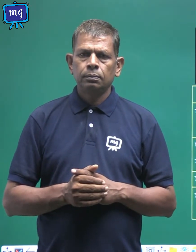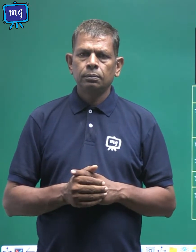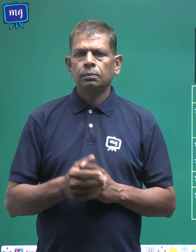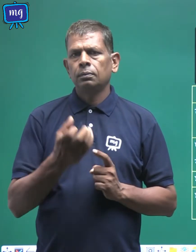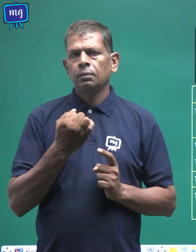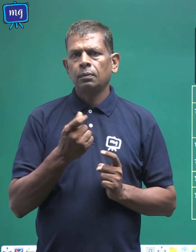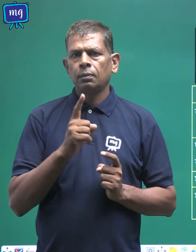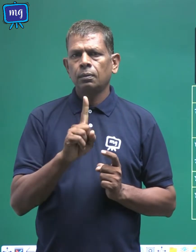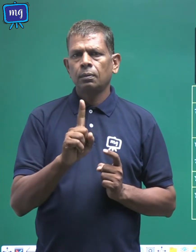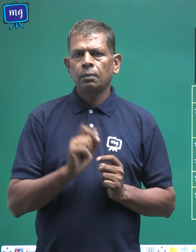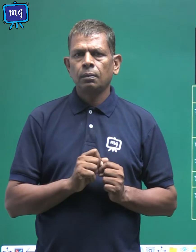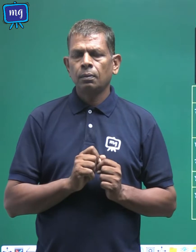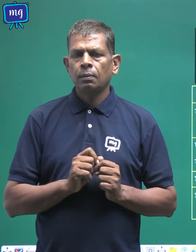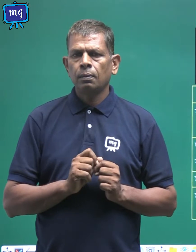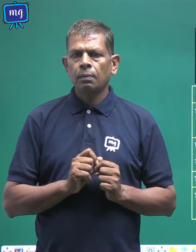पहला है